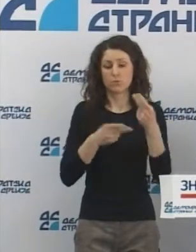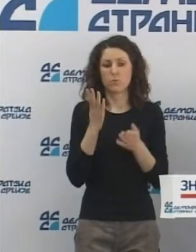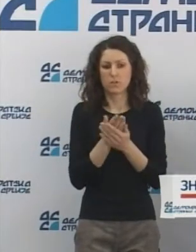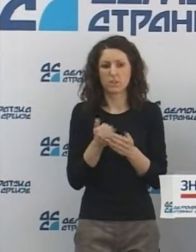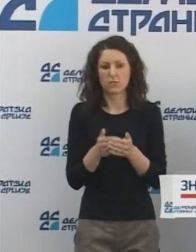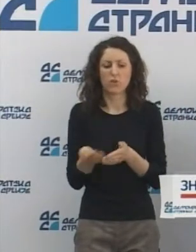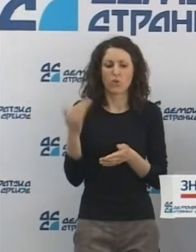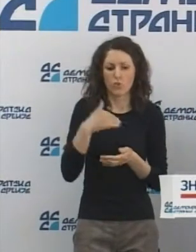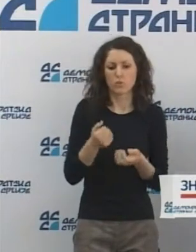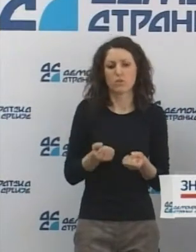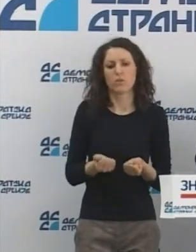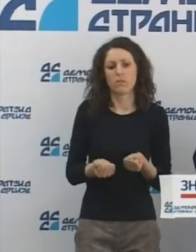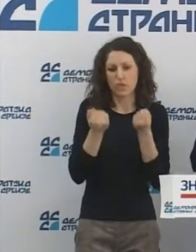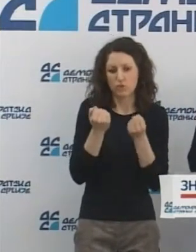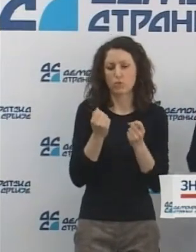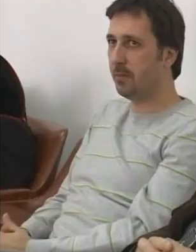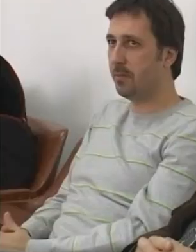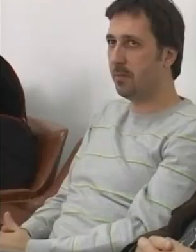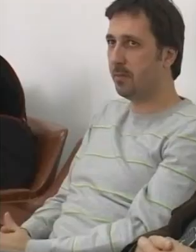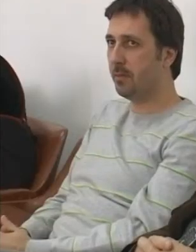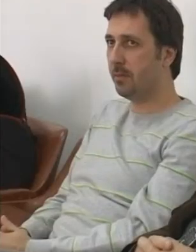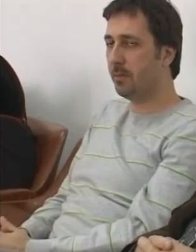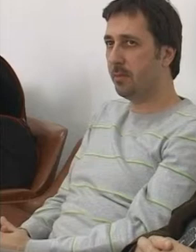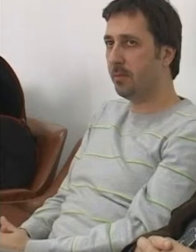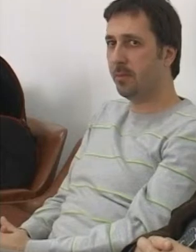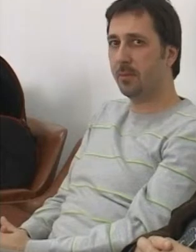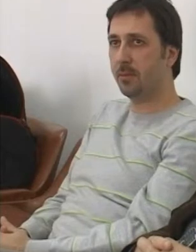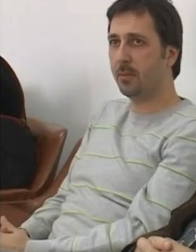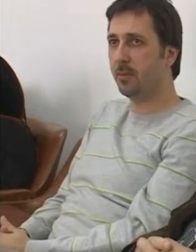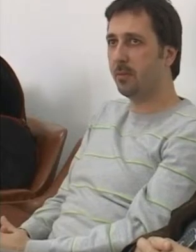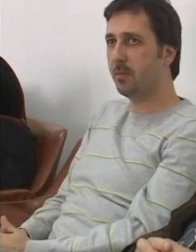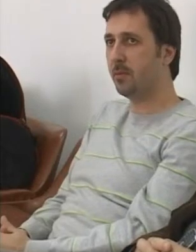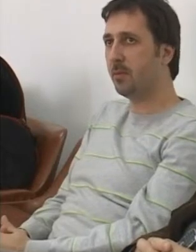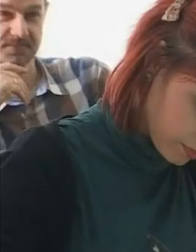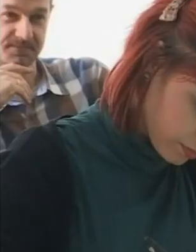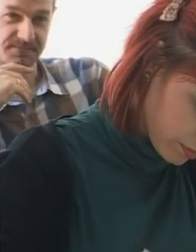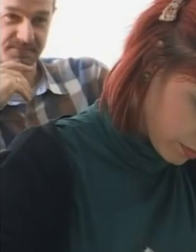u još težem položaju. Građani nisu spremni da prihvate ono što